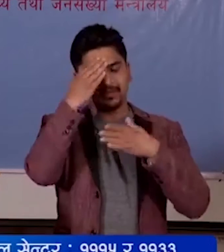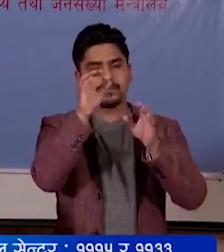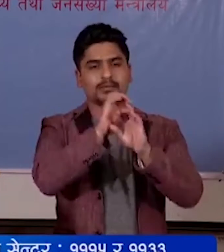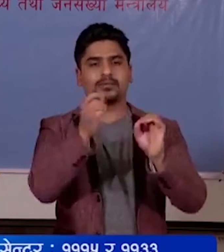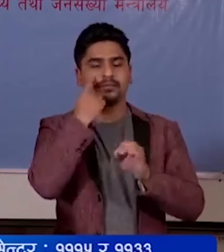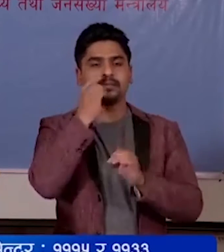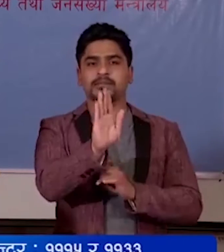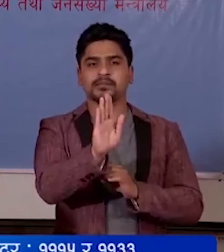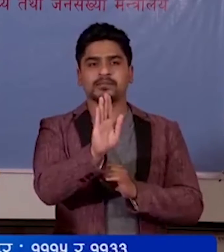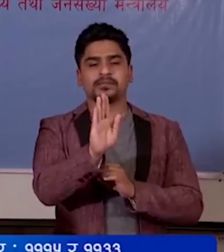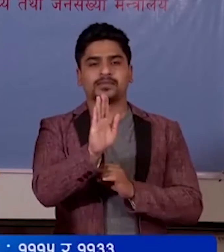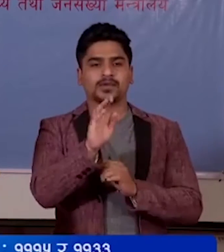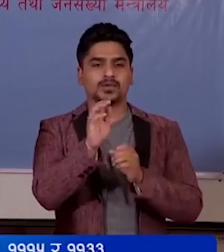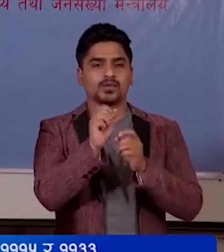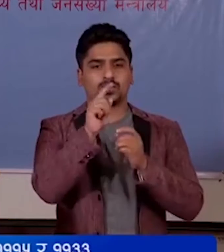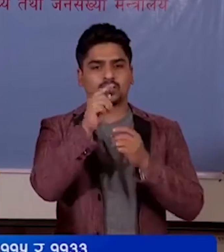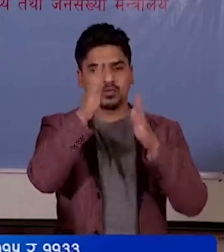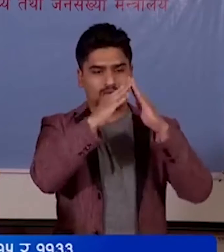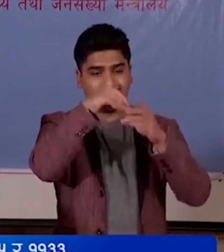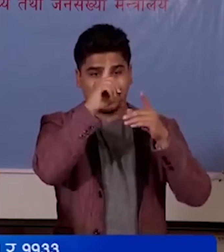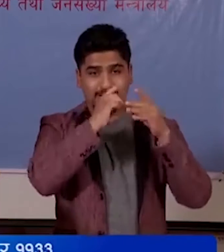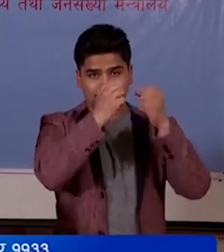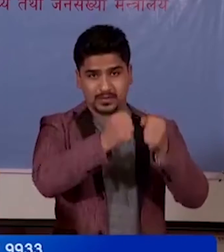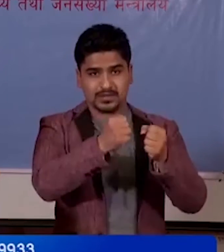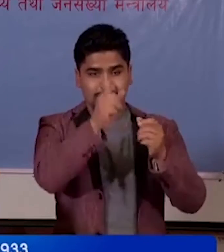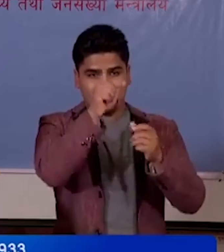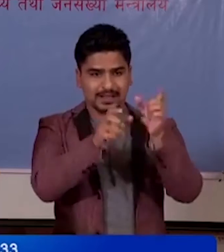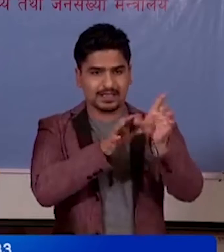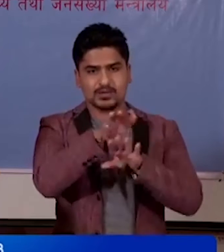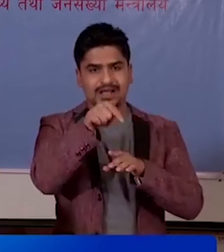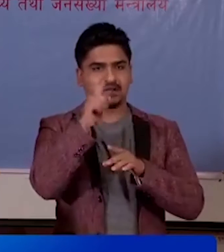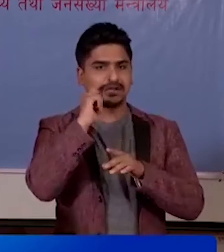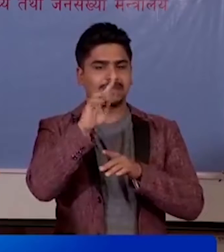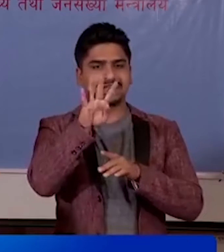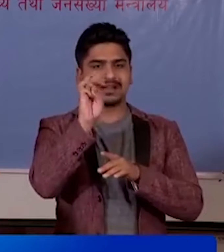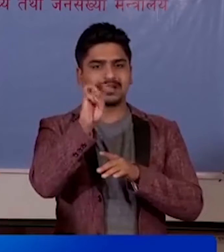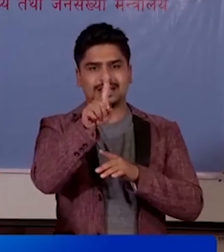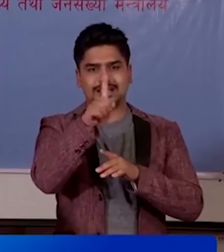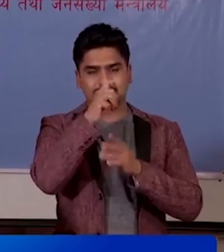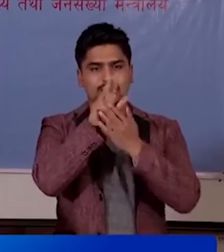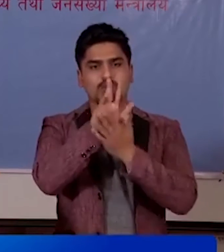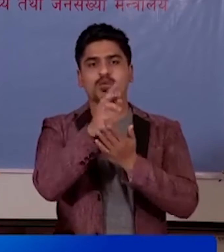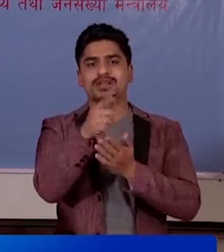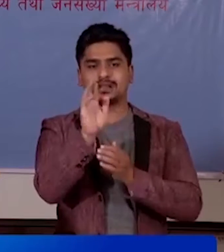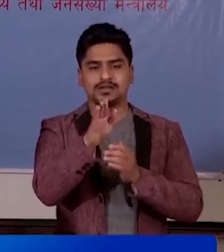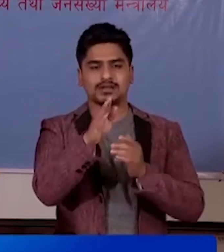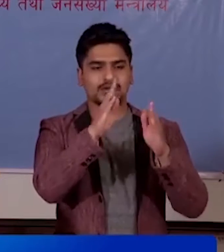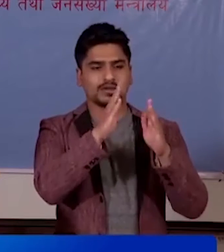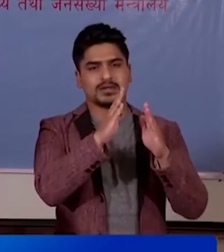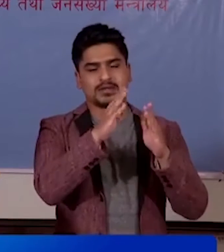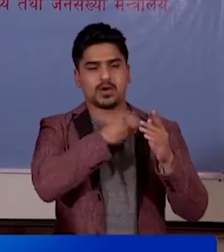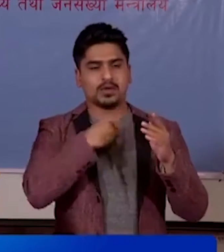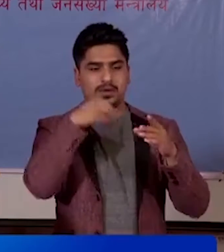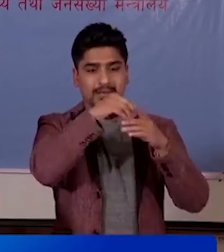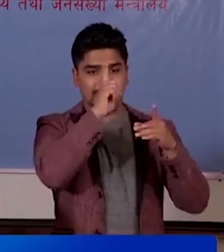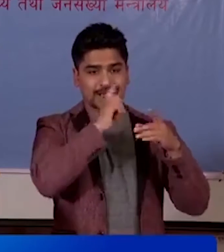भने क्वारेन्टाइनमा 4,901 जना, आइसोलेसनमा 103 जना रहेको प्रवक्ता देवकोटाले जानकारी दिनुभयो। हालसम्म